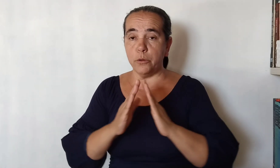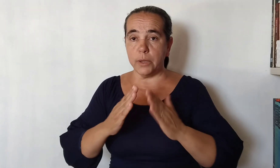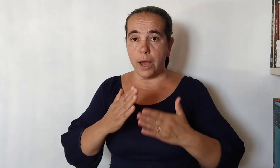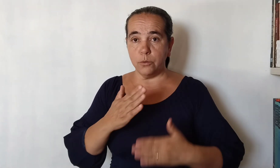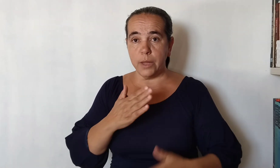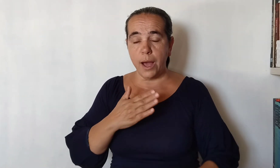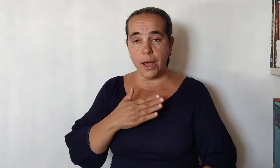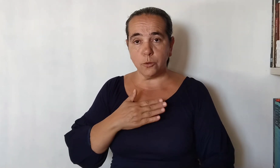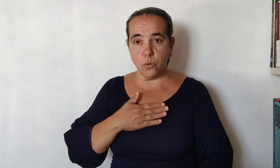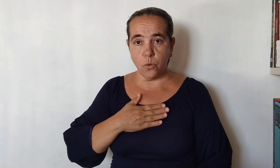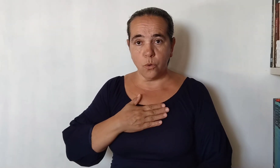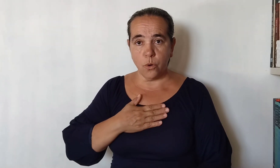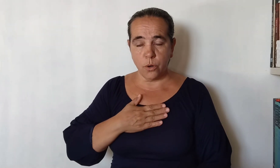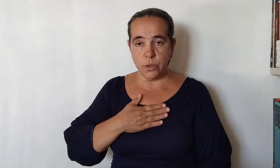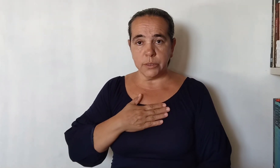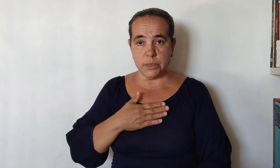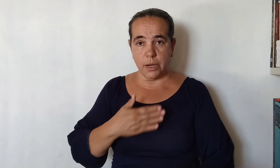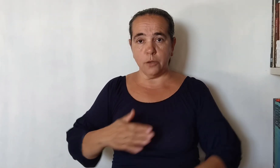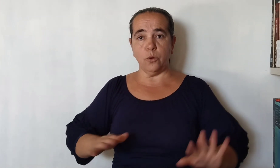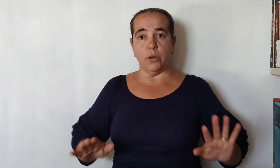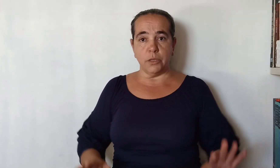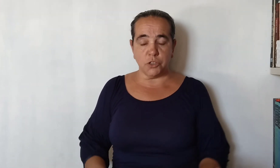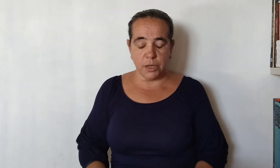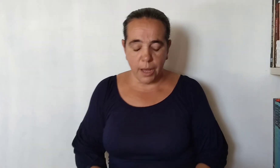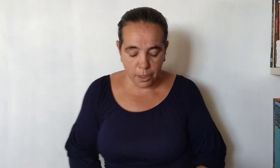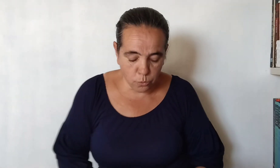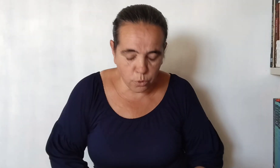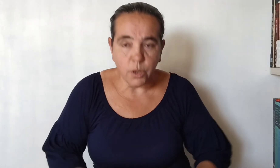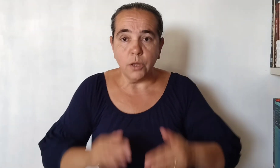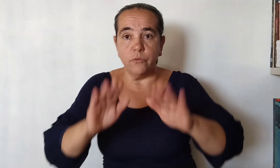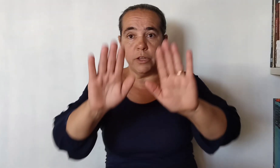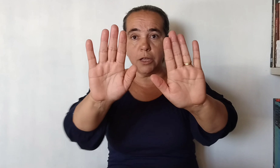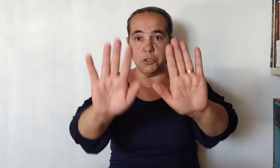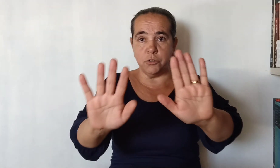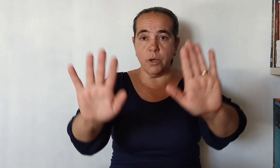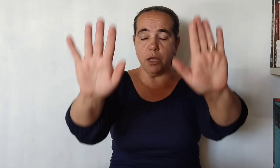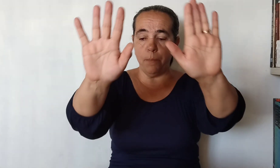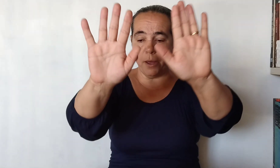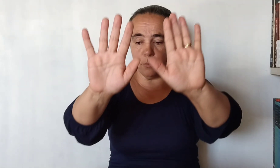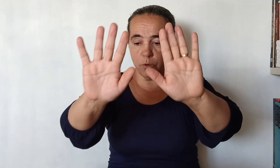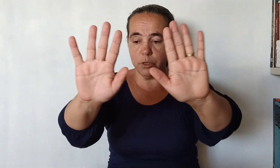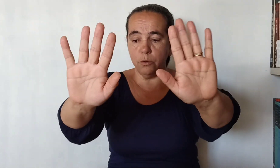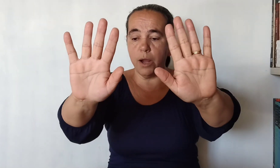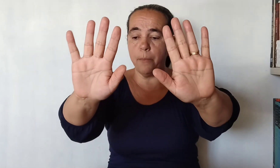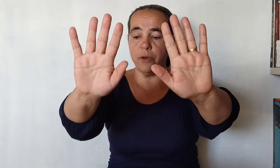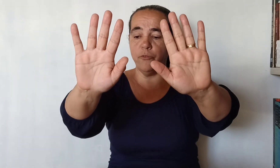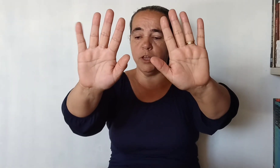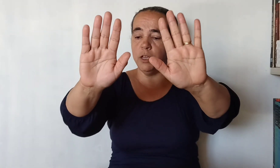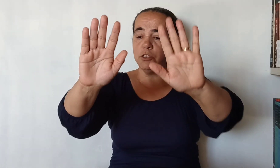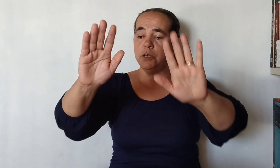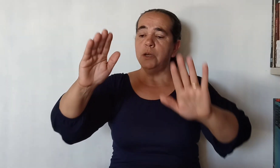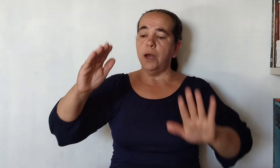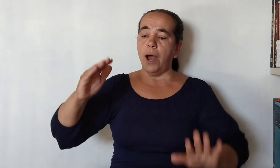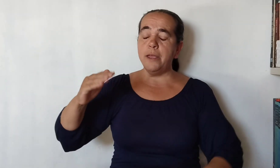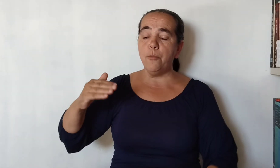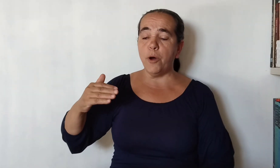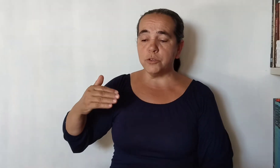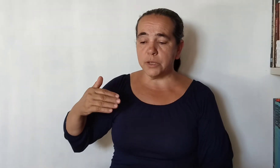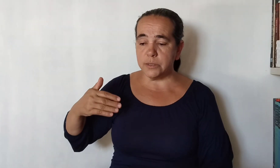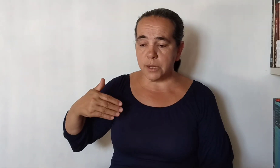eu trago o narrador, certo? Ó, deixei narrador viradinho aqui para o meu celular para frente. Aí eu posso trazer